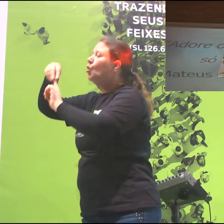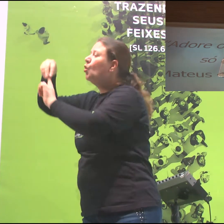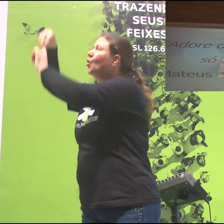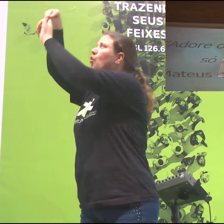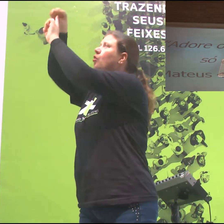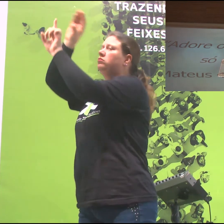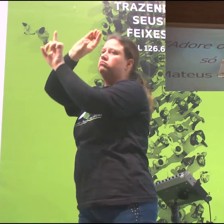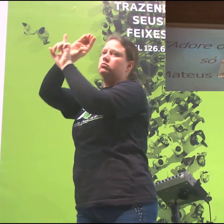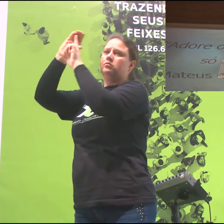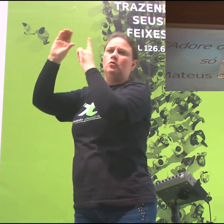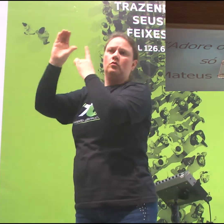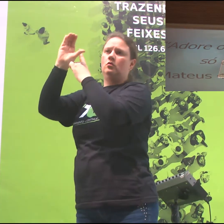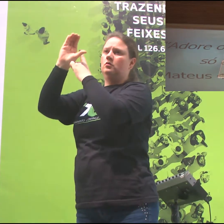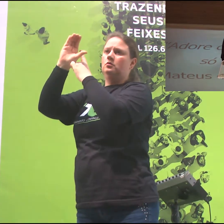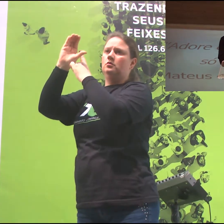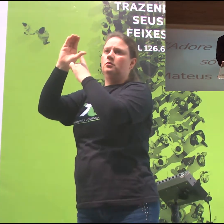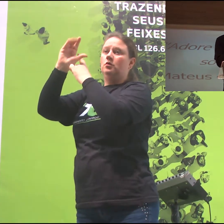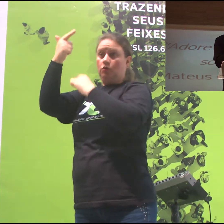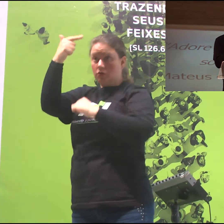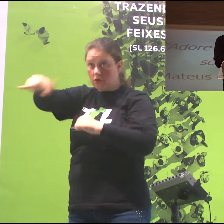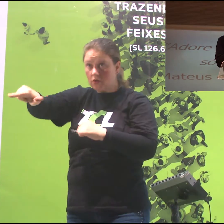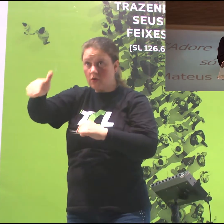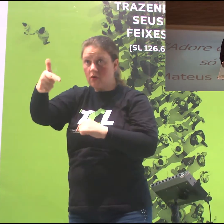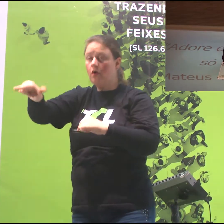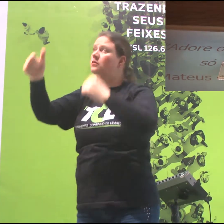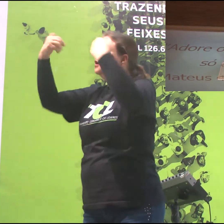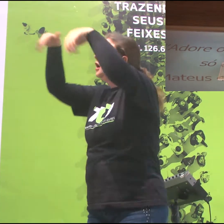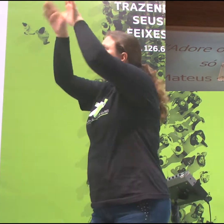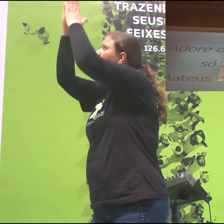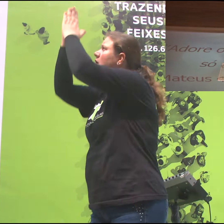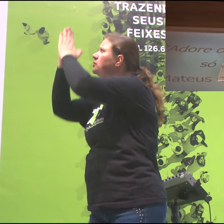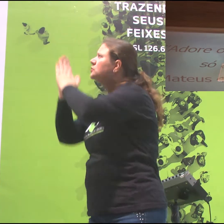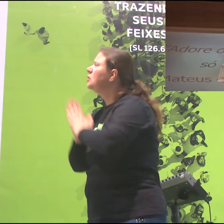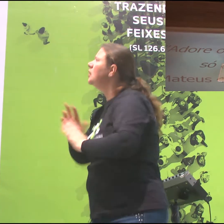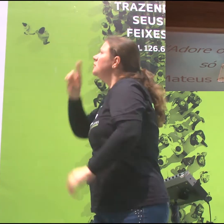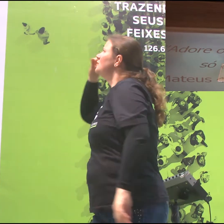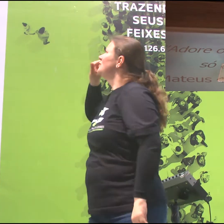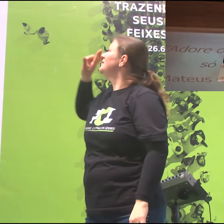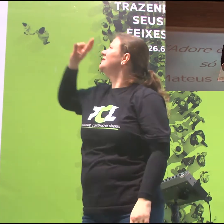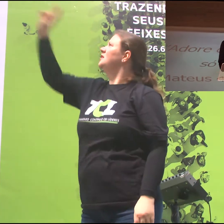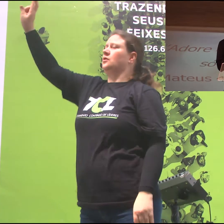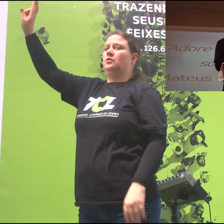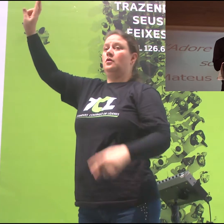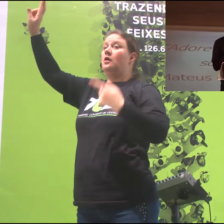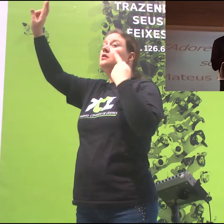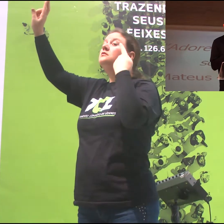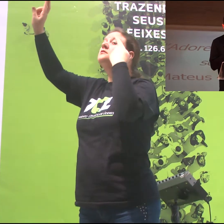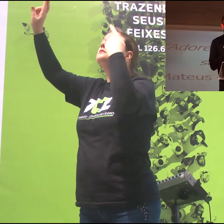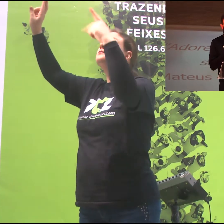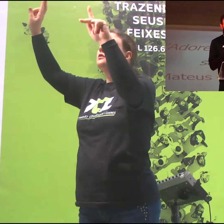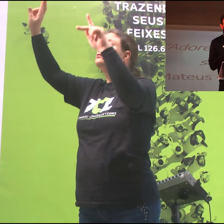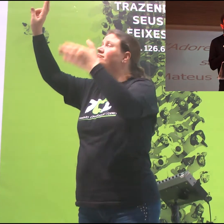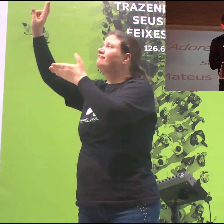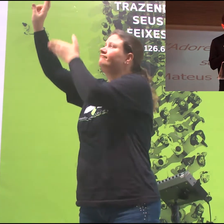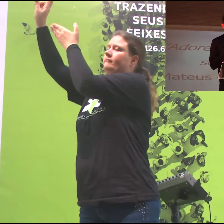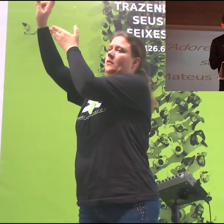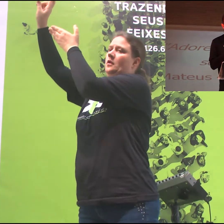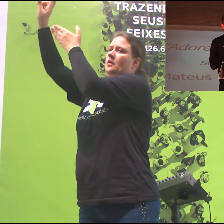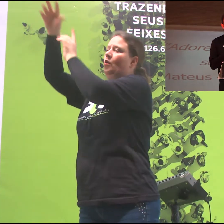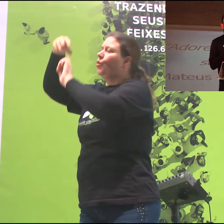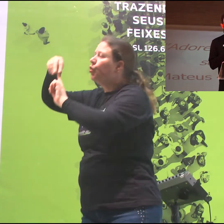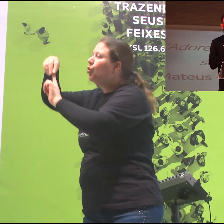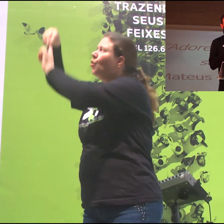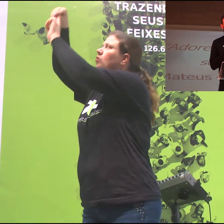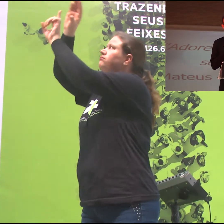só a Ele preste culto. Mais uma vez. Adore o Senhor, o seu Deus, e só